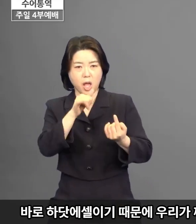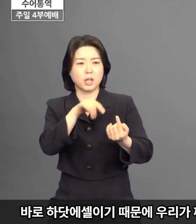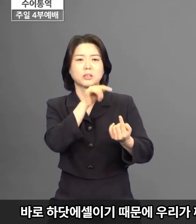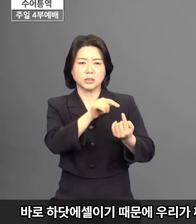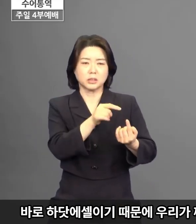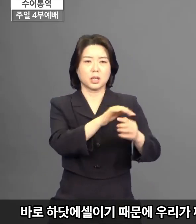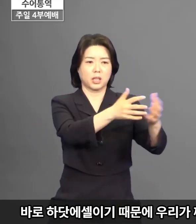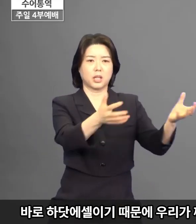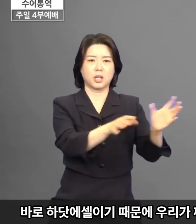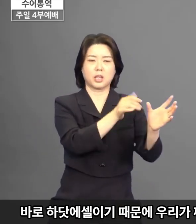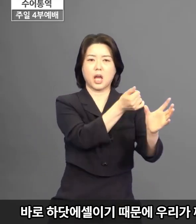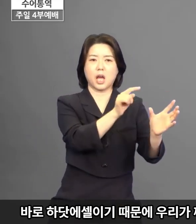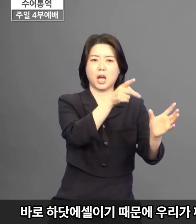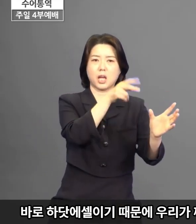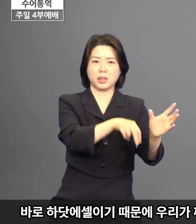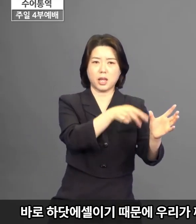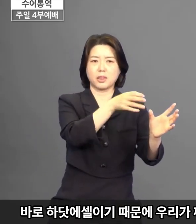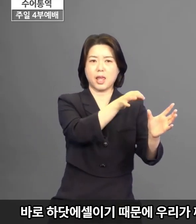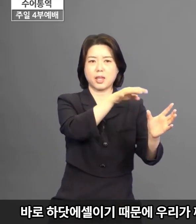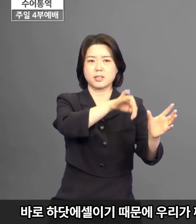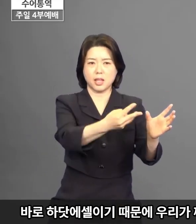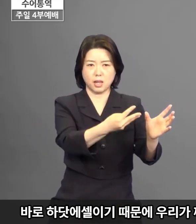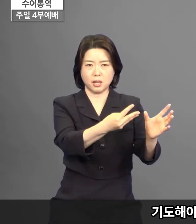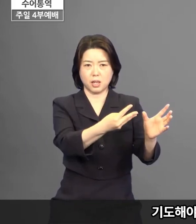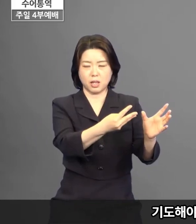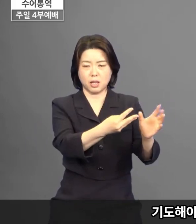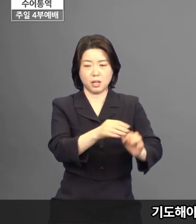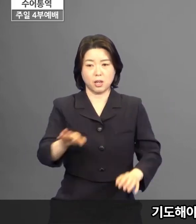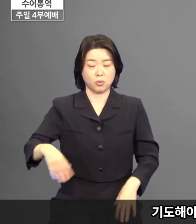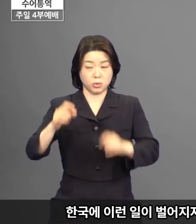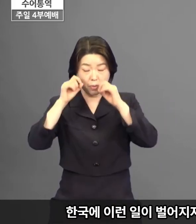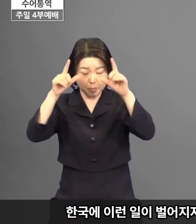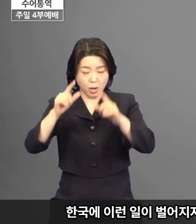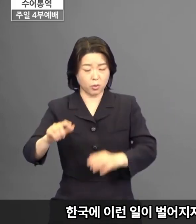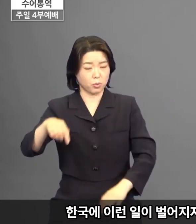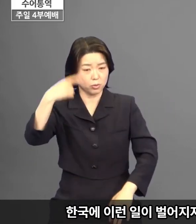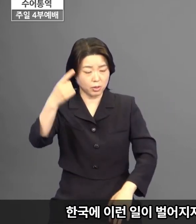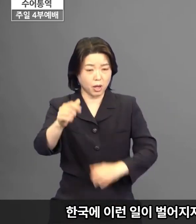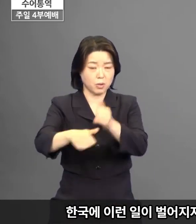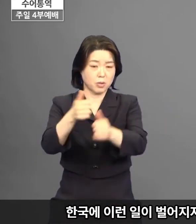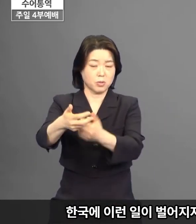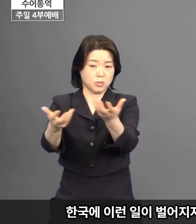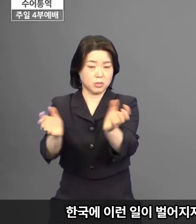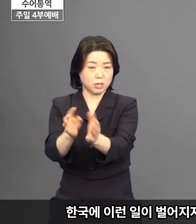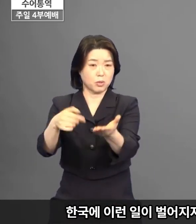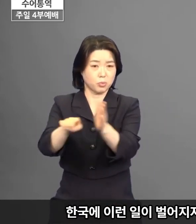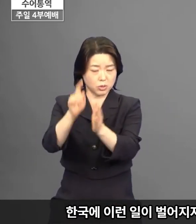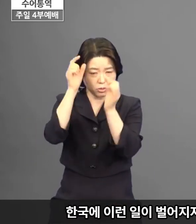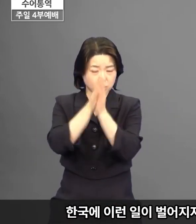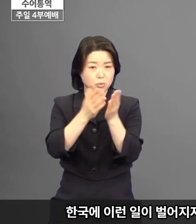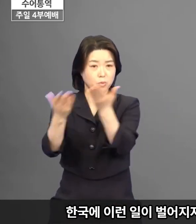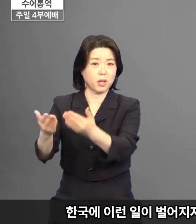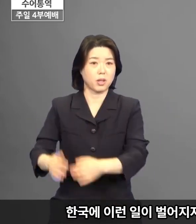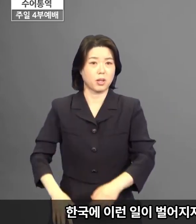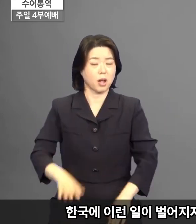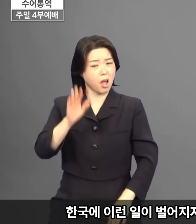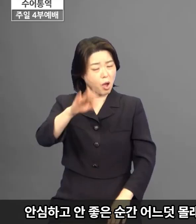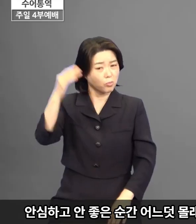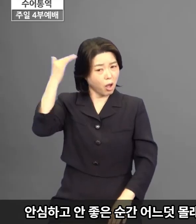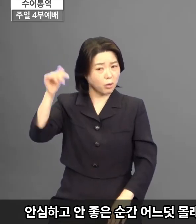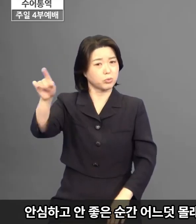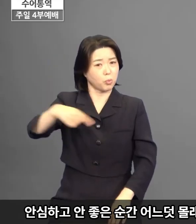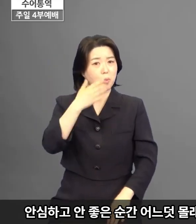우리가 깨어서 다음 세대와 가정을 지키기 위하여 기도해야 한다는 거예요. 한국에 이런 일이 벌어지지 말라는 법이 어디에